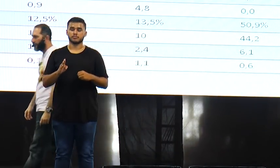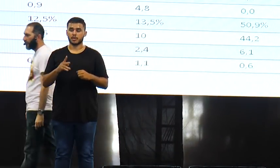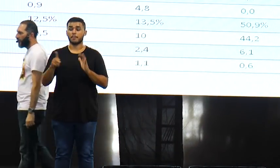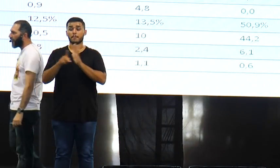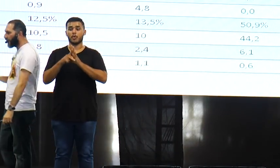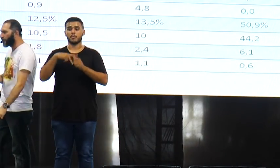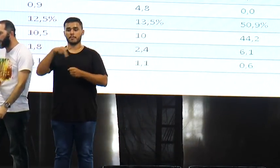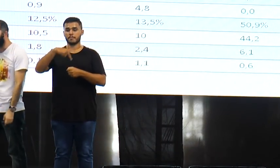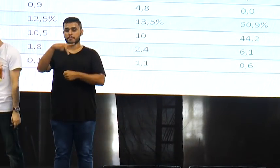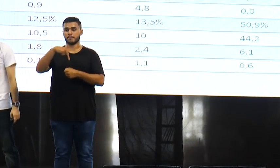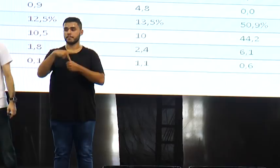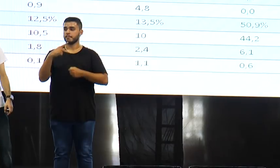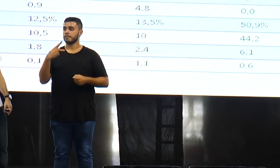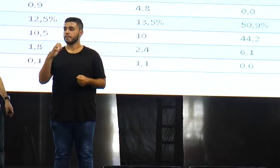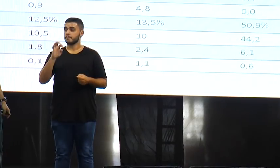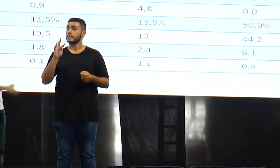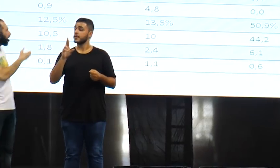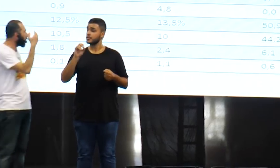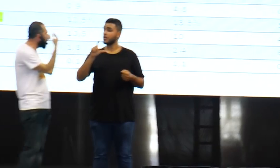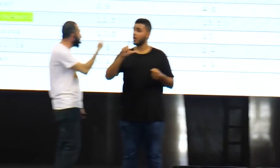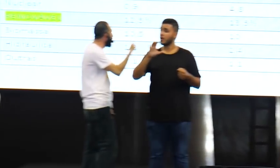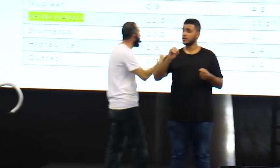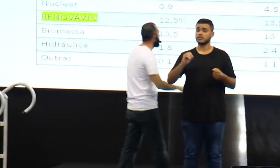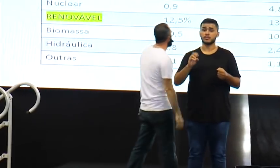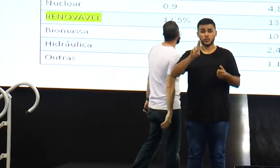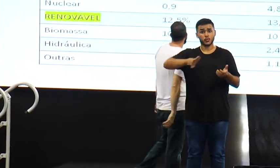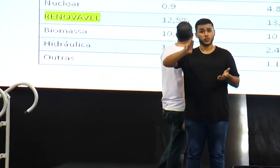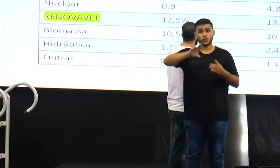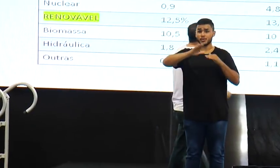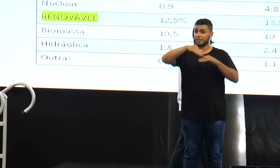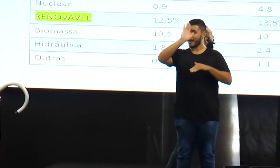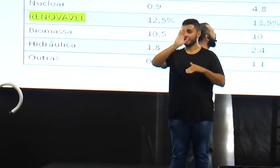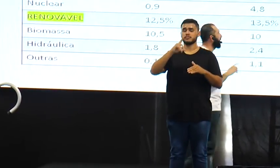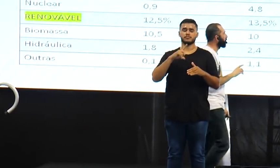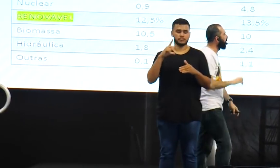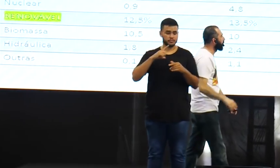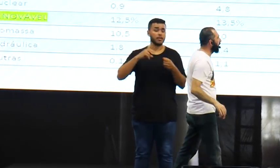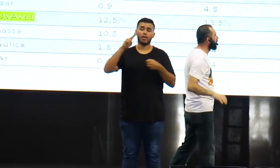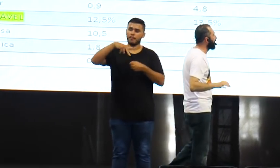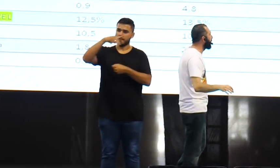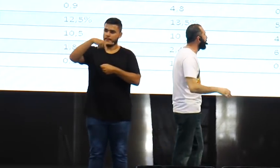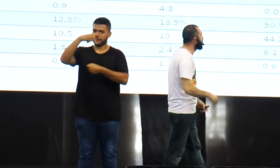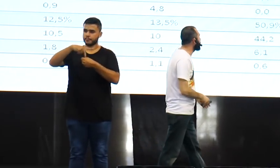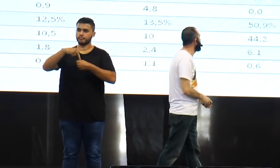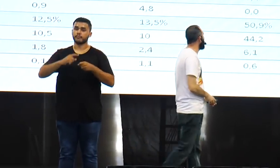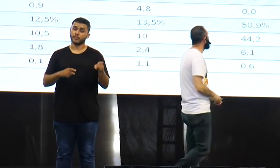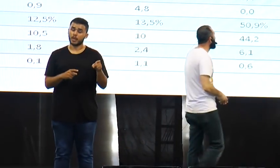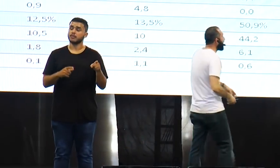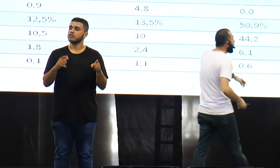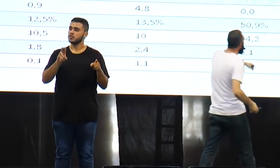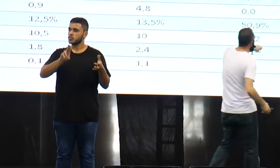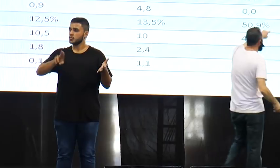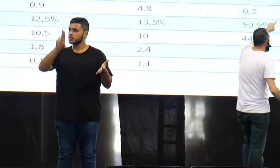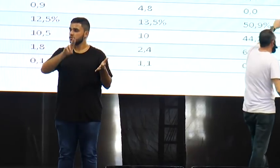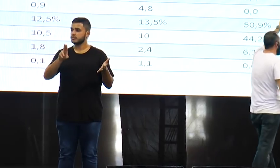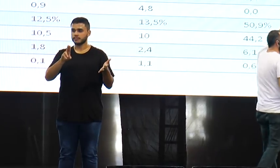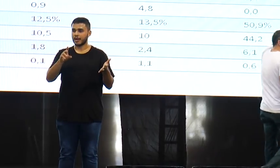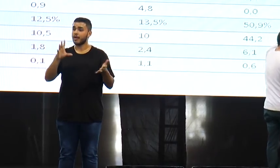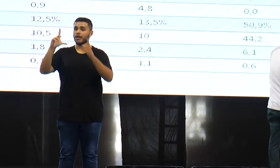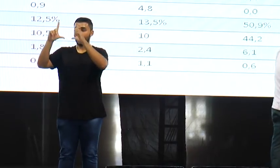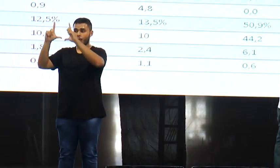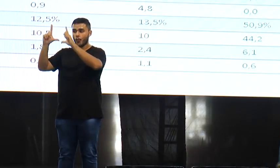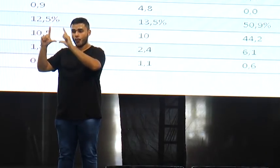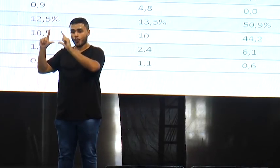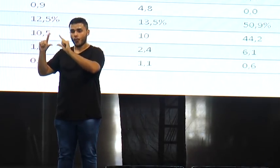Petróleo. A fonte que mais o Brasil usa é petróleo, certo? O petróleo é uma fonte não